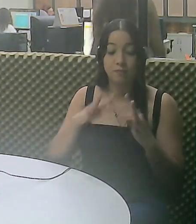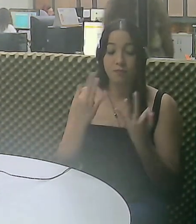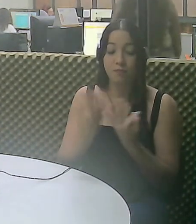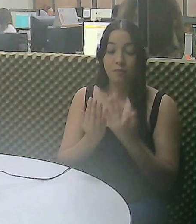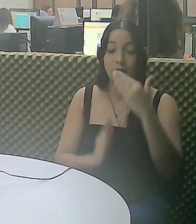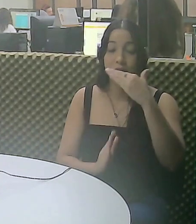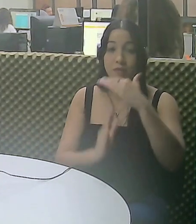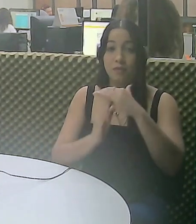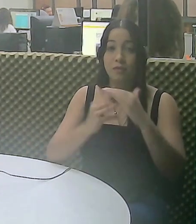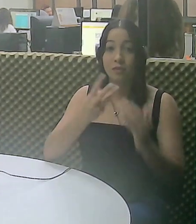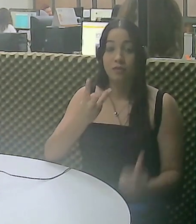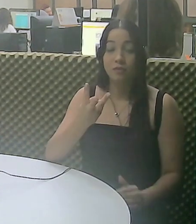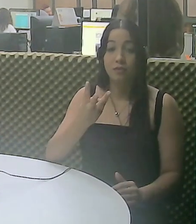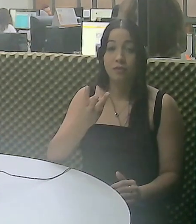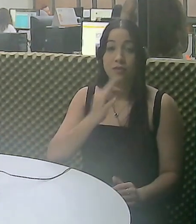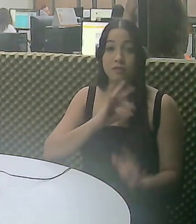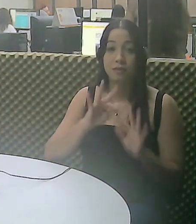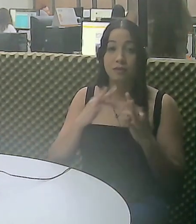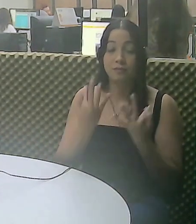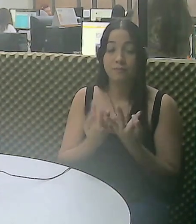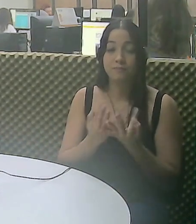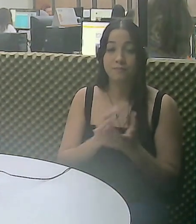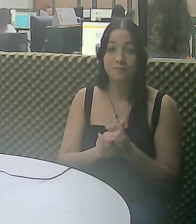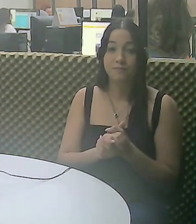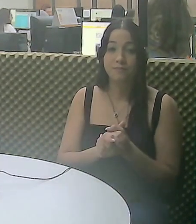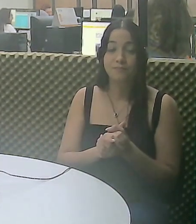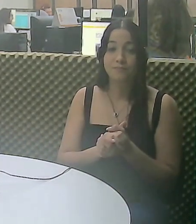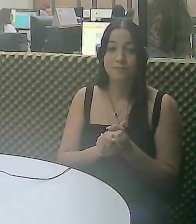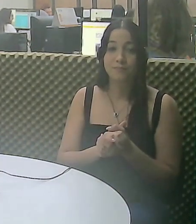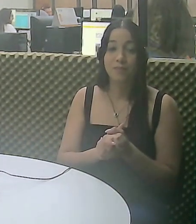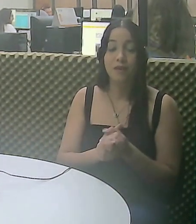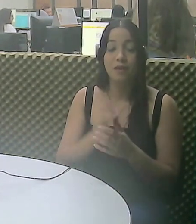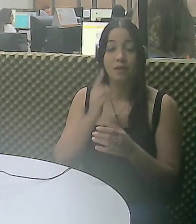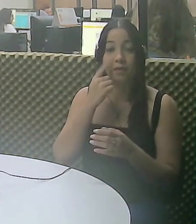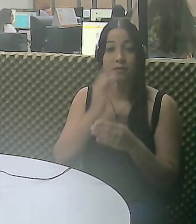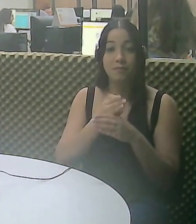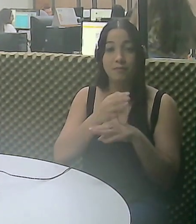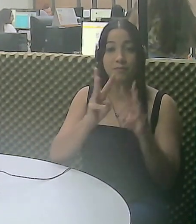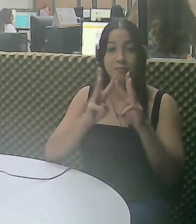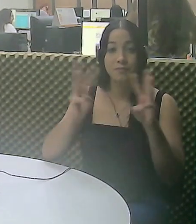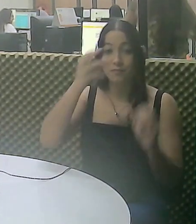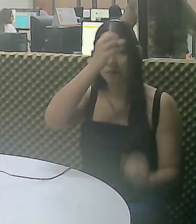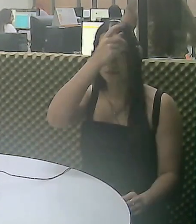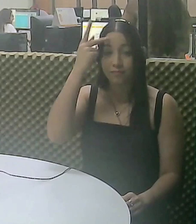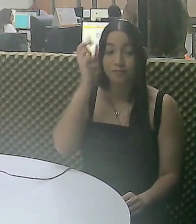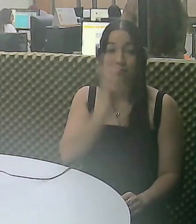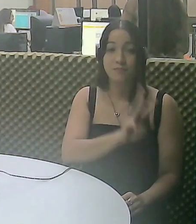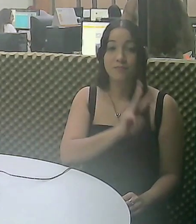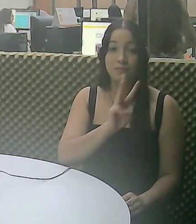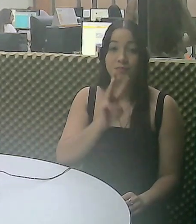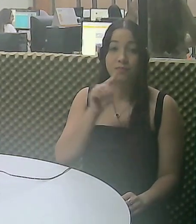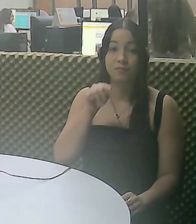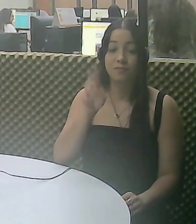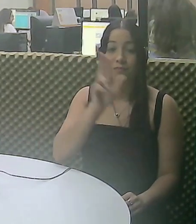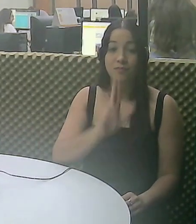no máximo, 3 salários mínimos. Acesse o portal da Prefeitura no